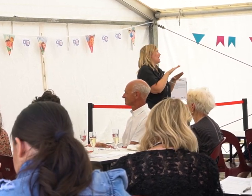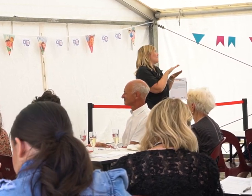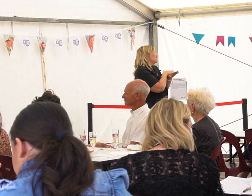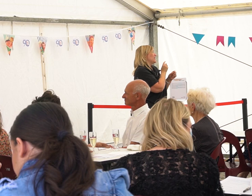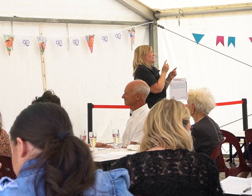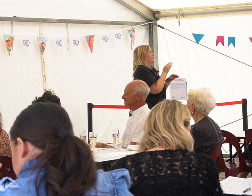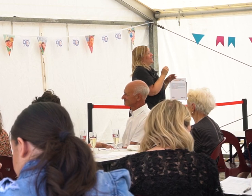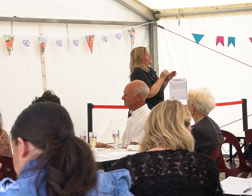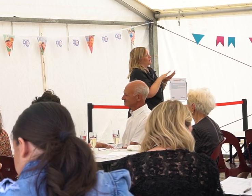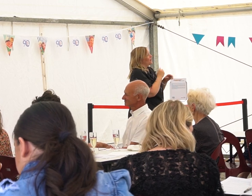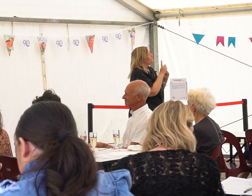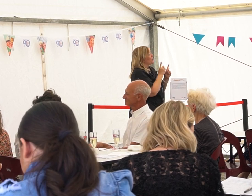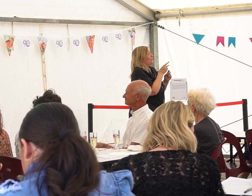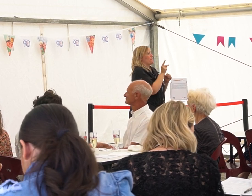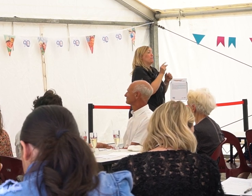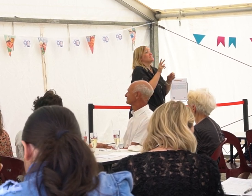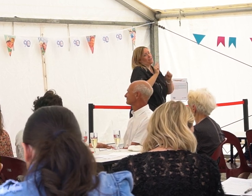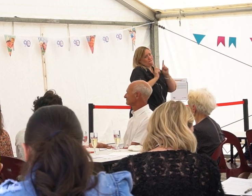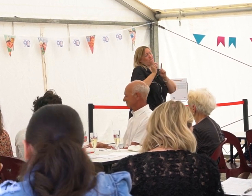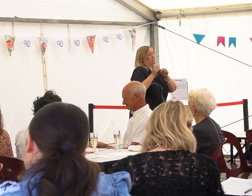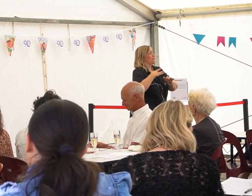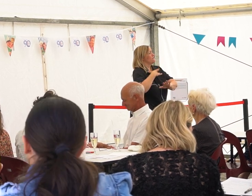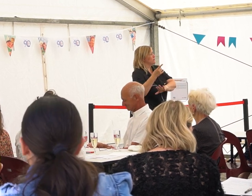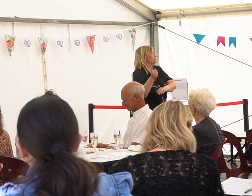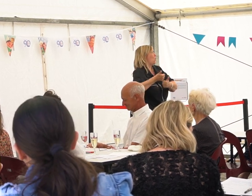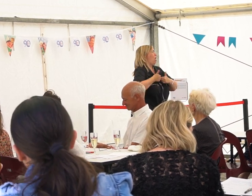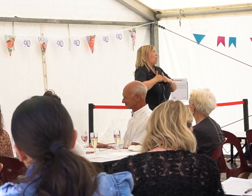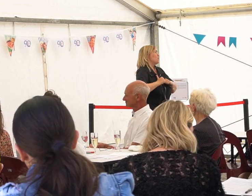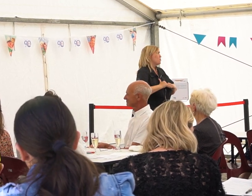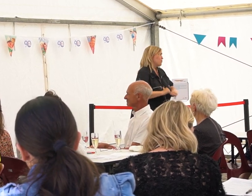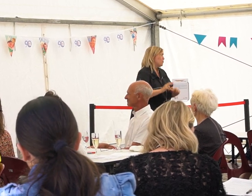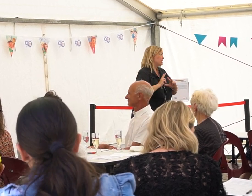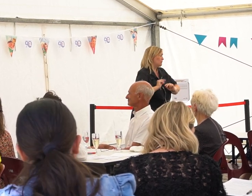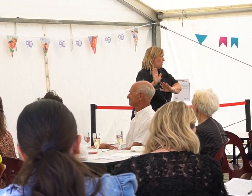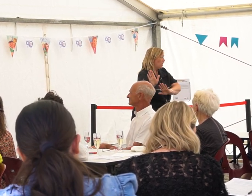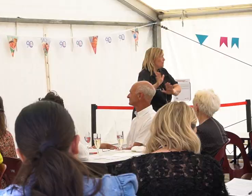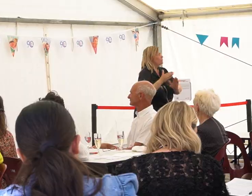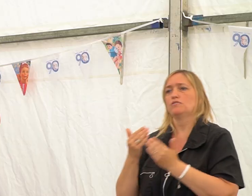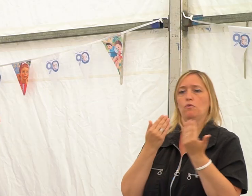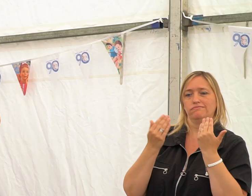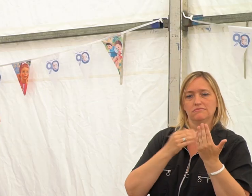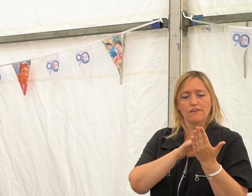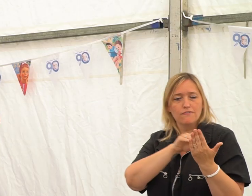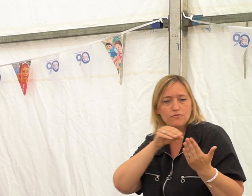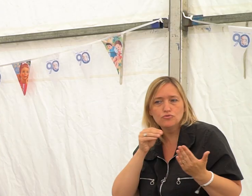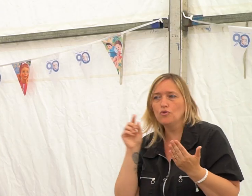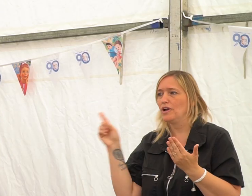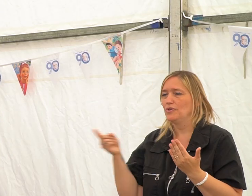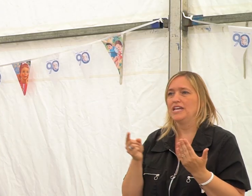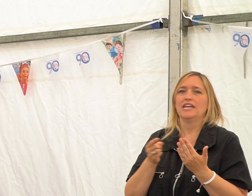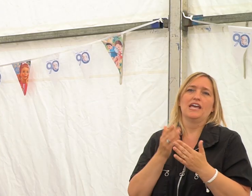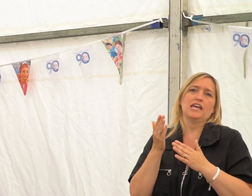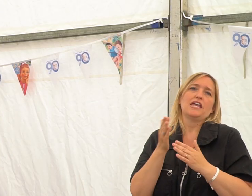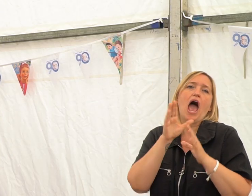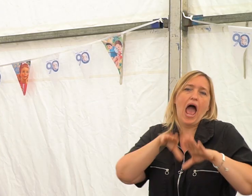fils, puisque grâce à la patience du modèle de François, donc qui s'est prêté